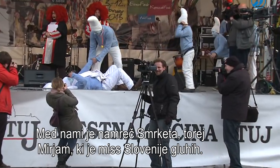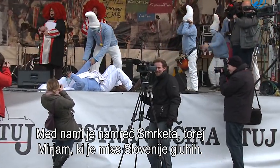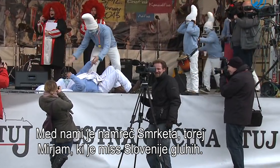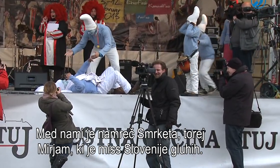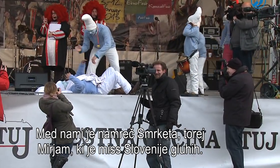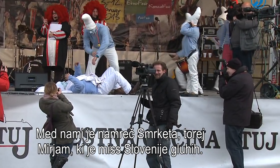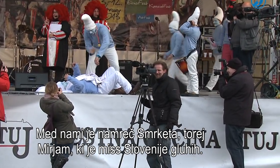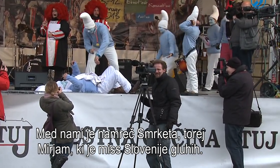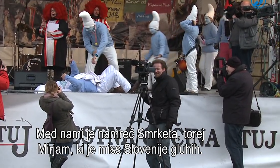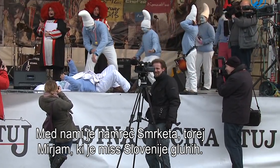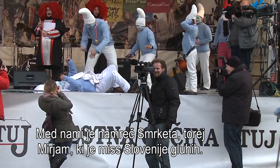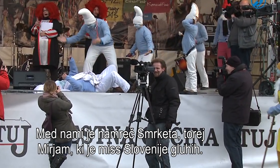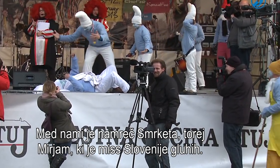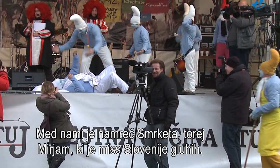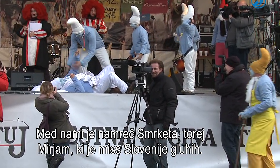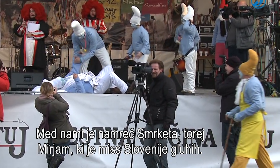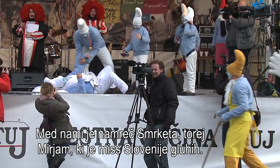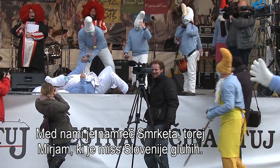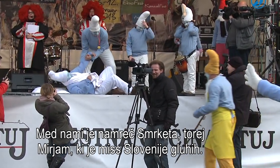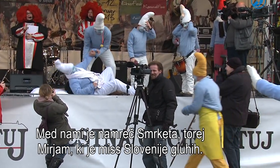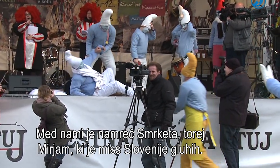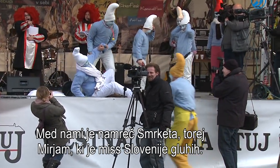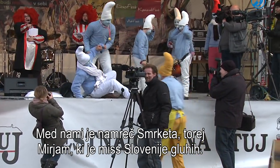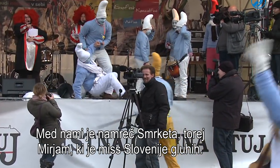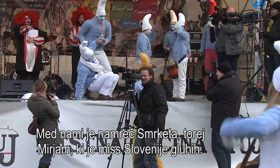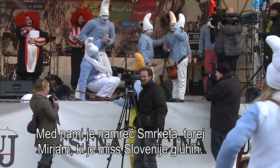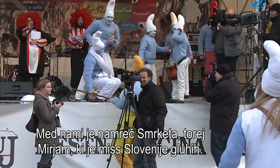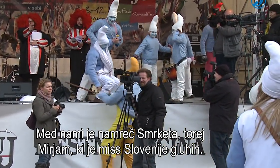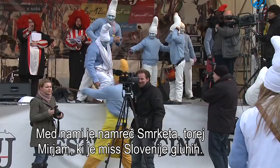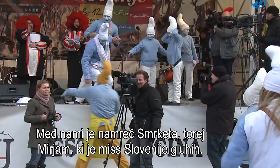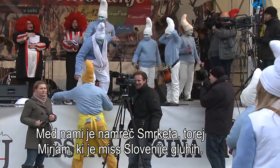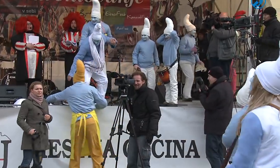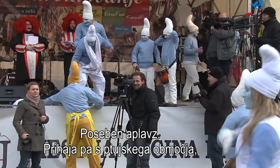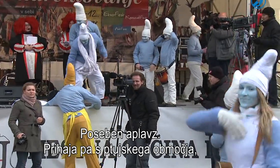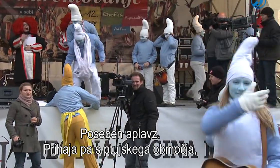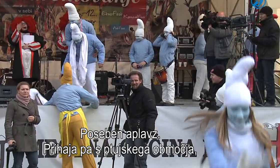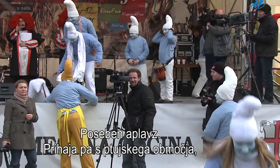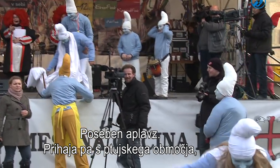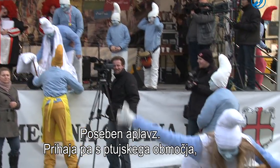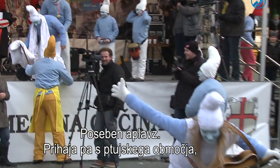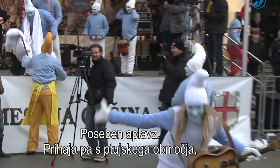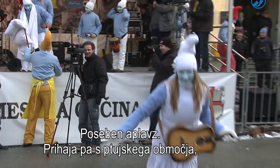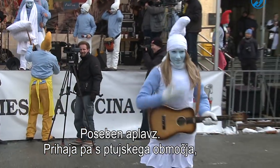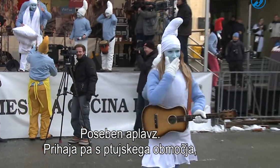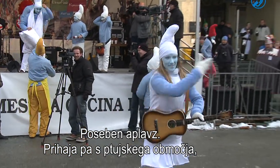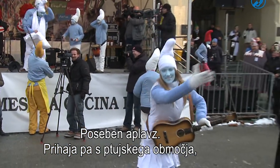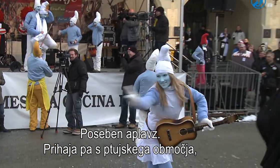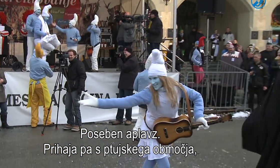ki je mis Slovenije v tem trenutku še zmeraj gluhih in naglušnih. En poseben aplavz, prihaja pa tukaj iz ptujskega